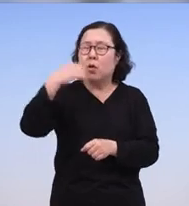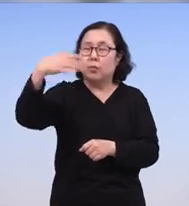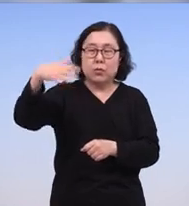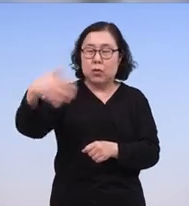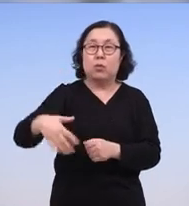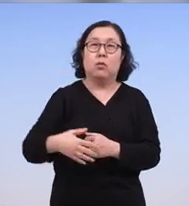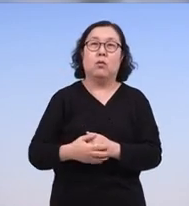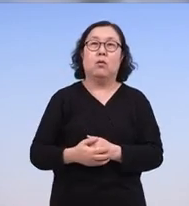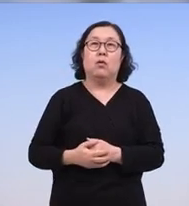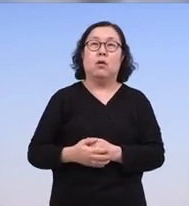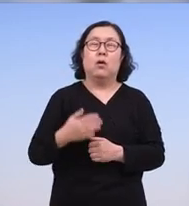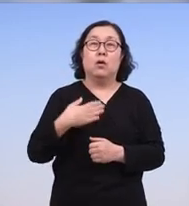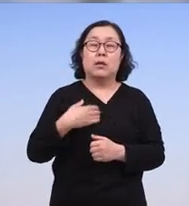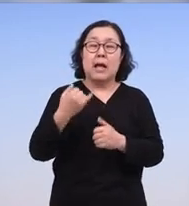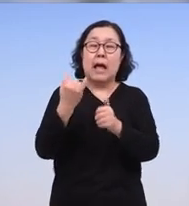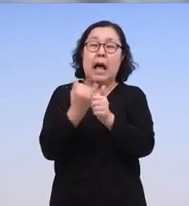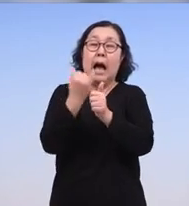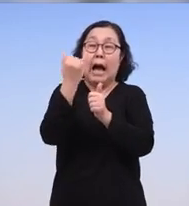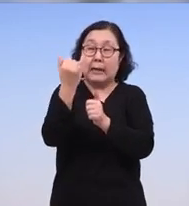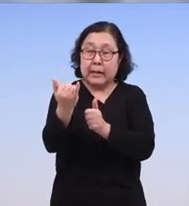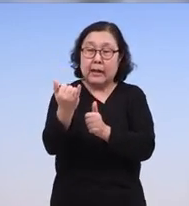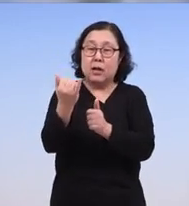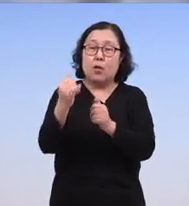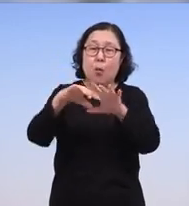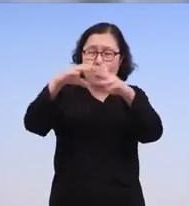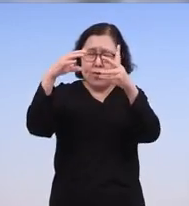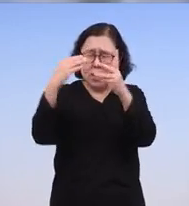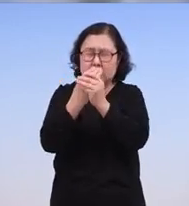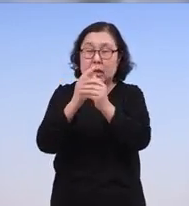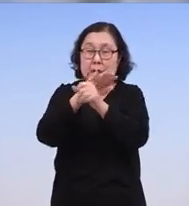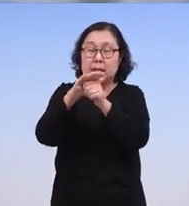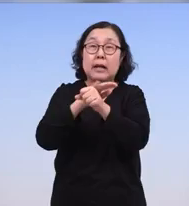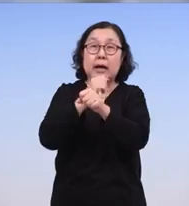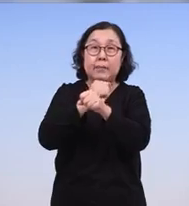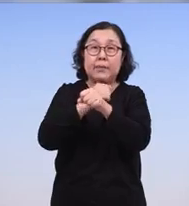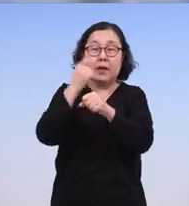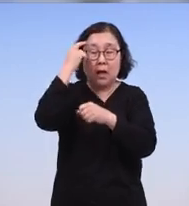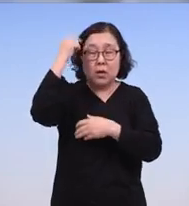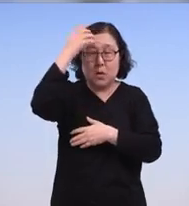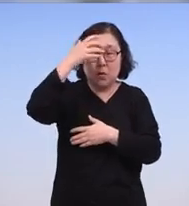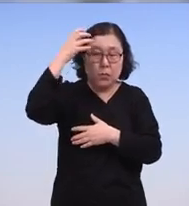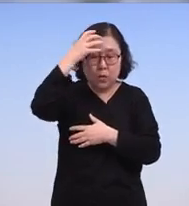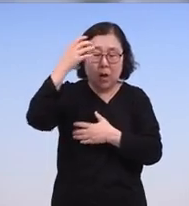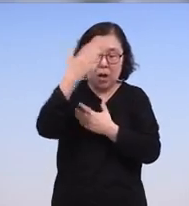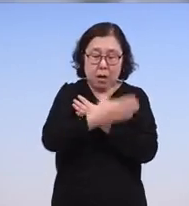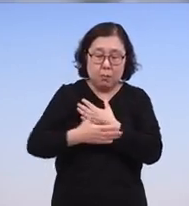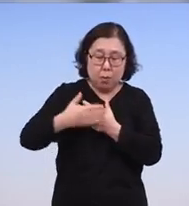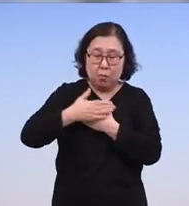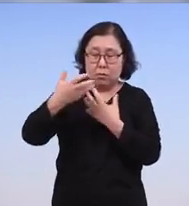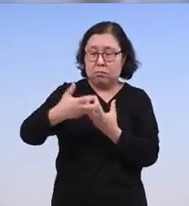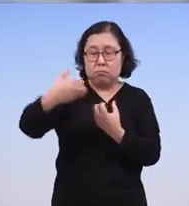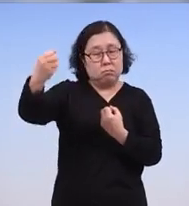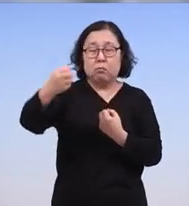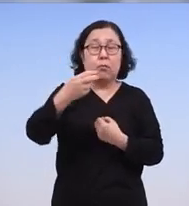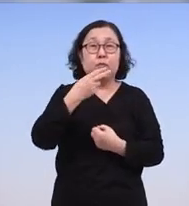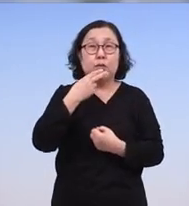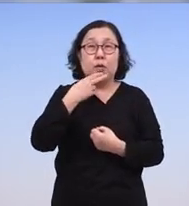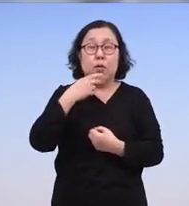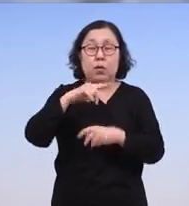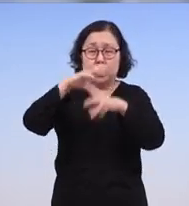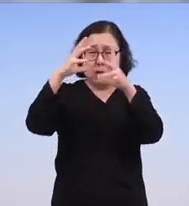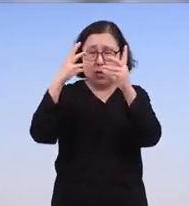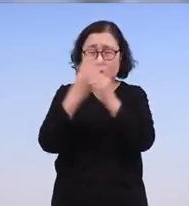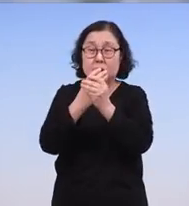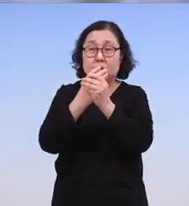이상한 고백을 왜 합니까? 내 아내 자체를 사랑하는 거기에는 영혼과 몸이 구분이 되지 않습니다. 전인격적으로